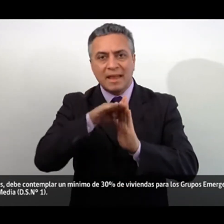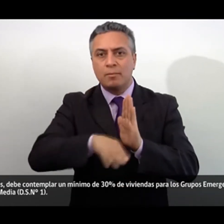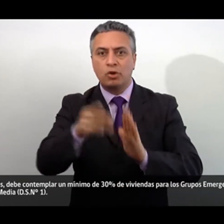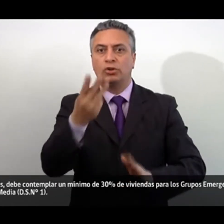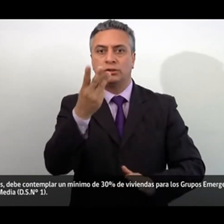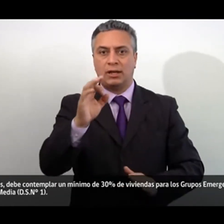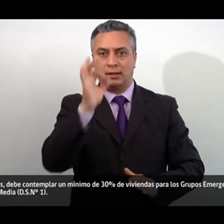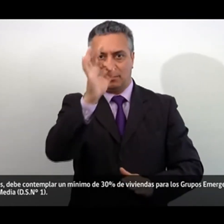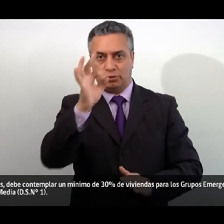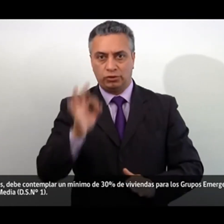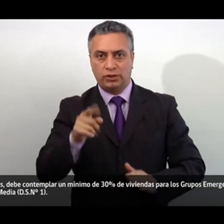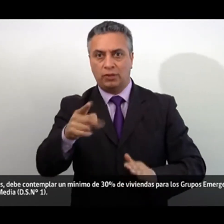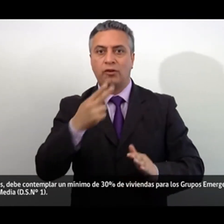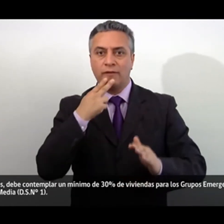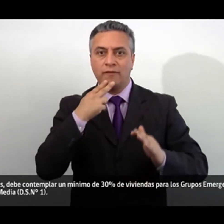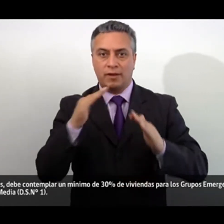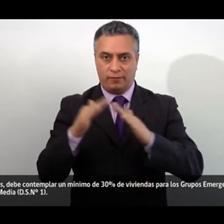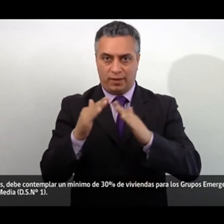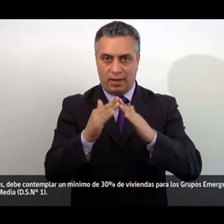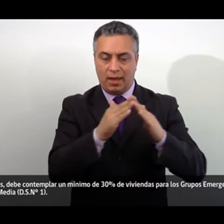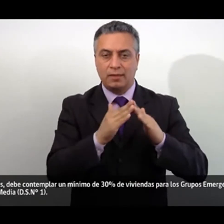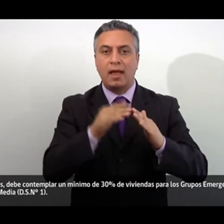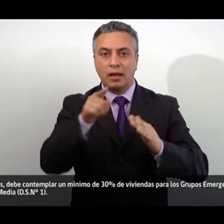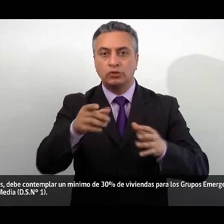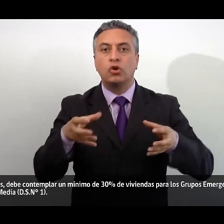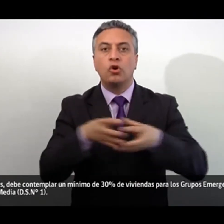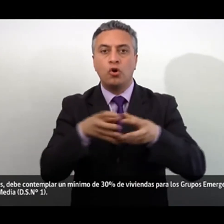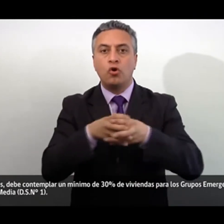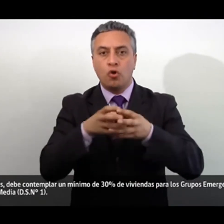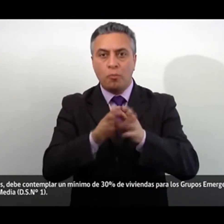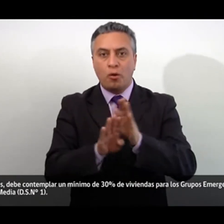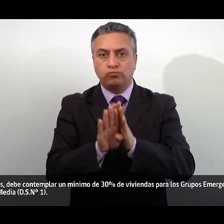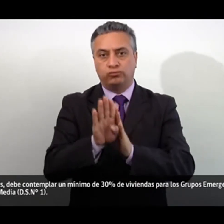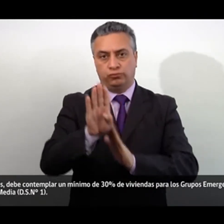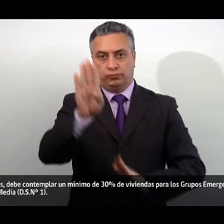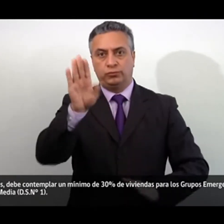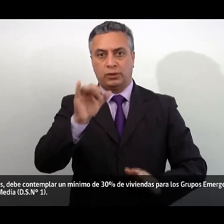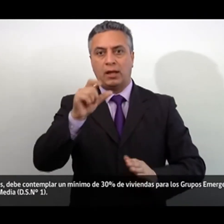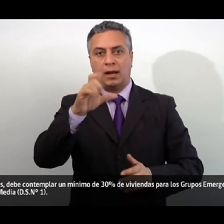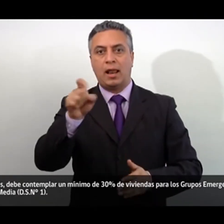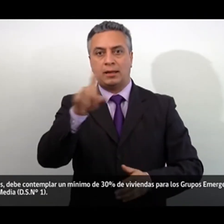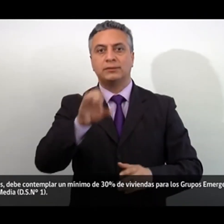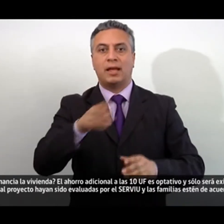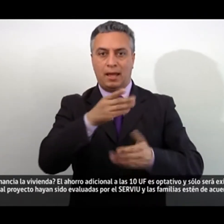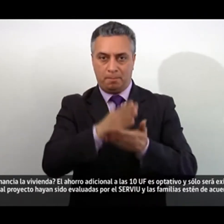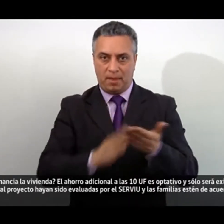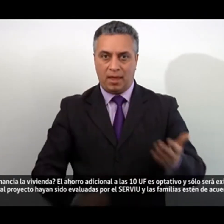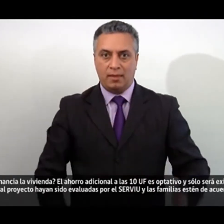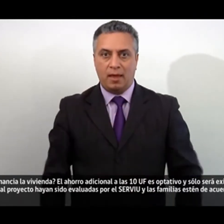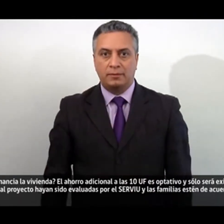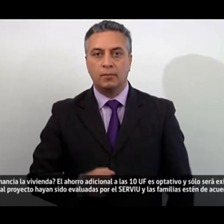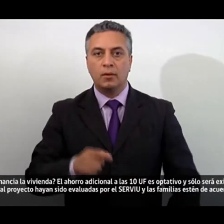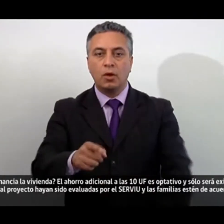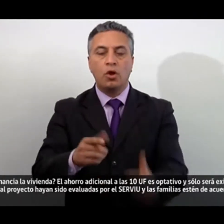un mínimo de 30% de viviendas para los grupos emergentes y clase media. ¿Cómo se financia la